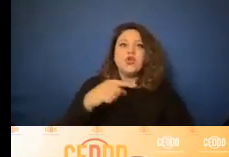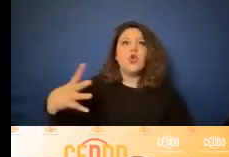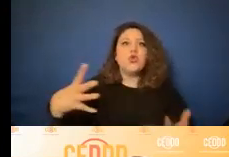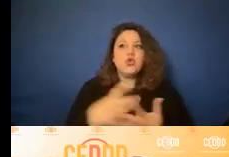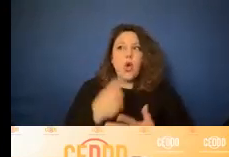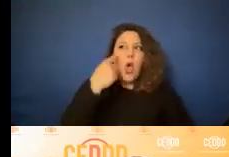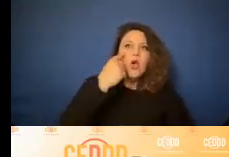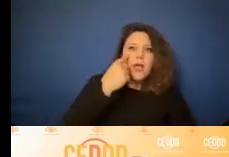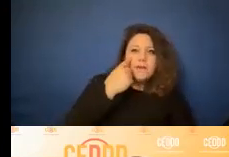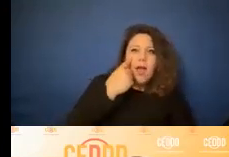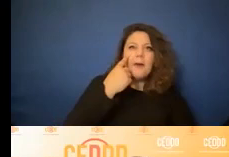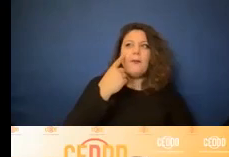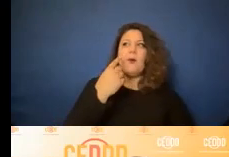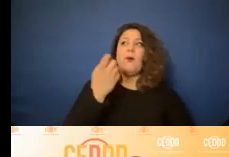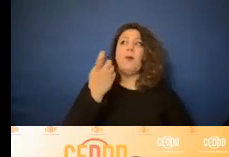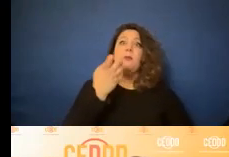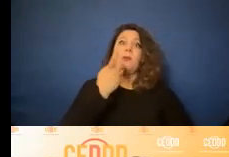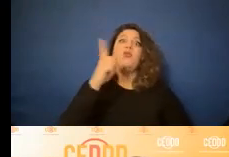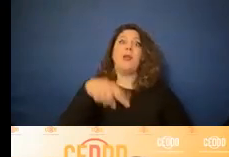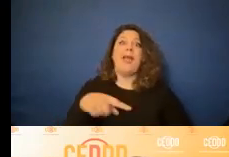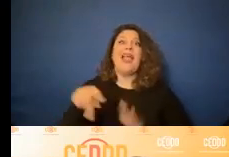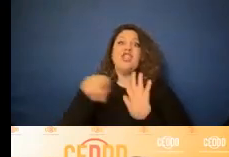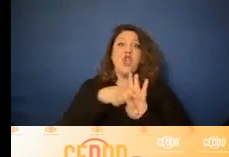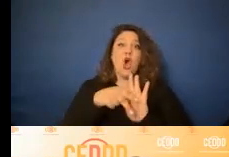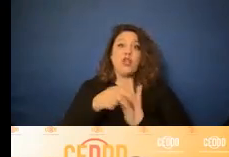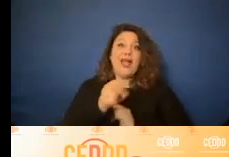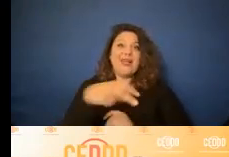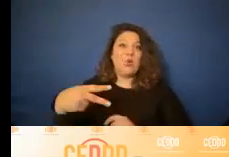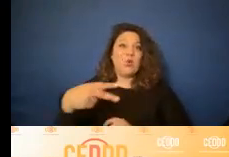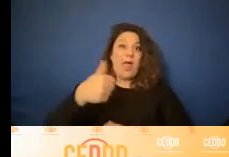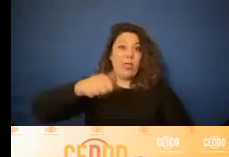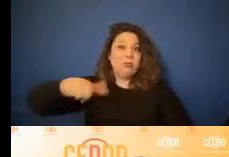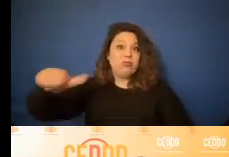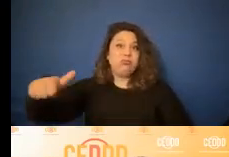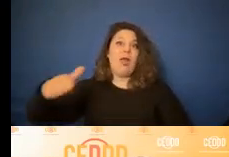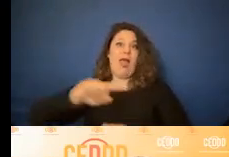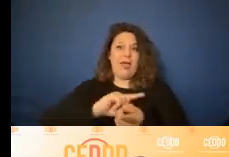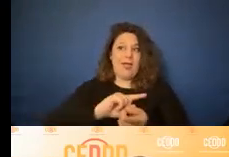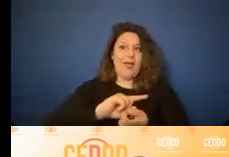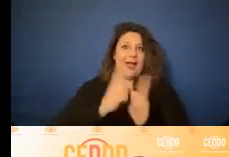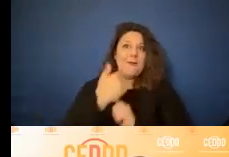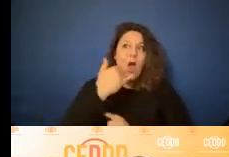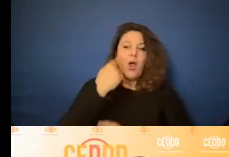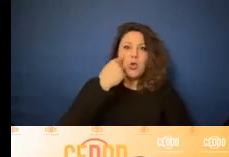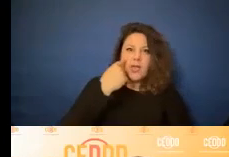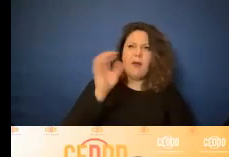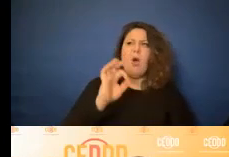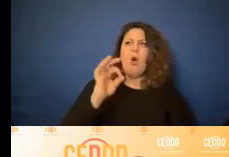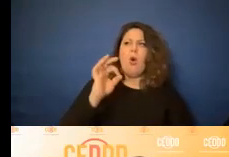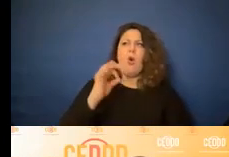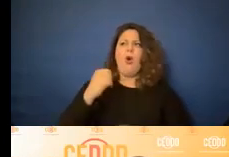los cambios en las notas, el cambio en las relaciones, los cambios físicos, cambios en la forma de